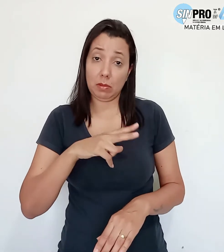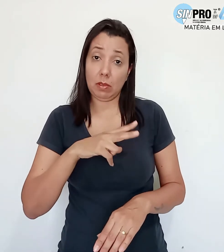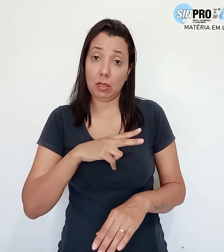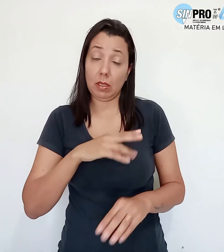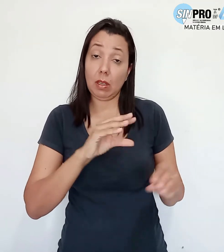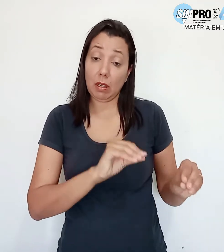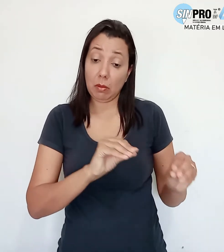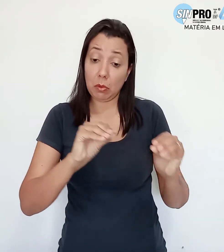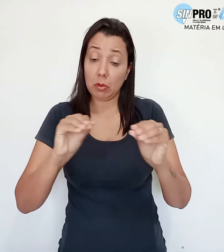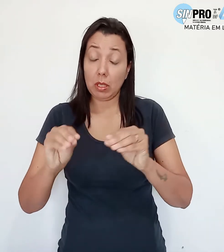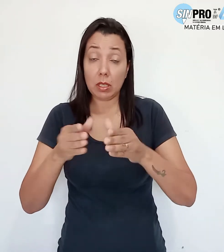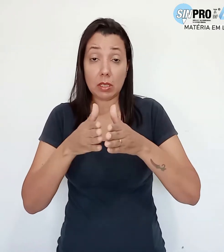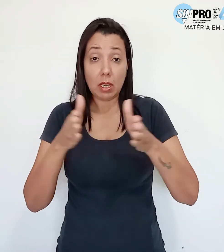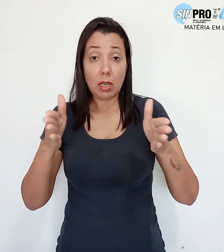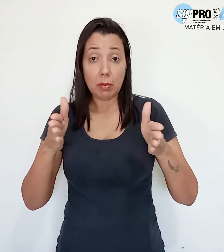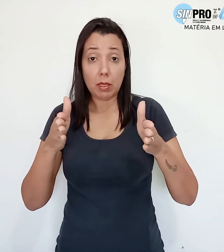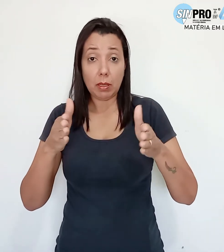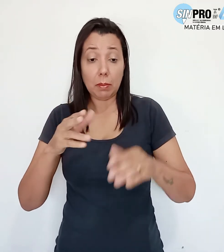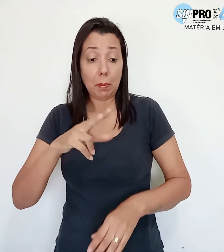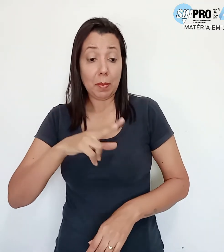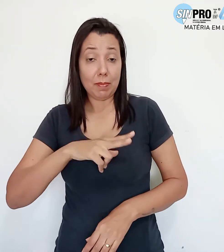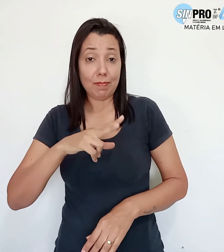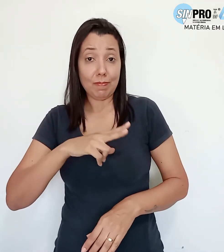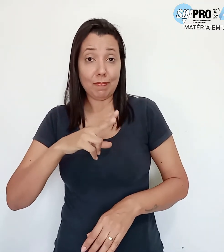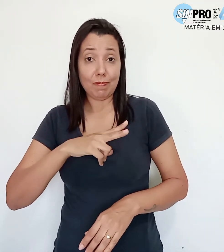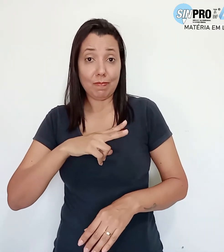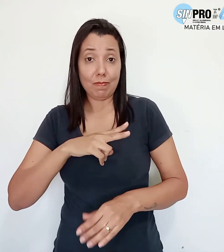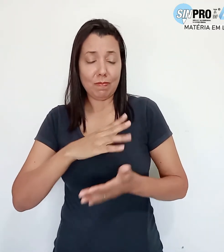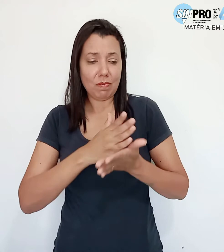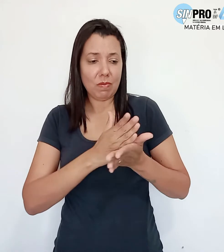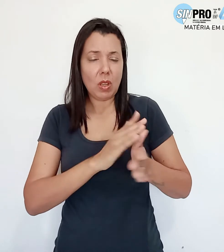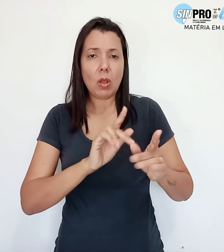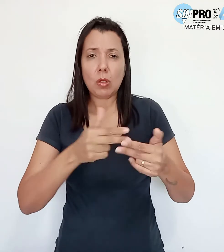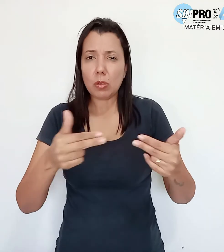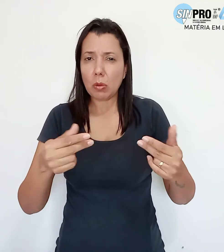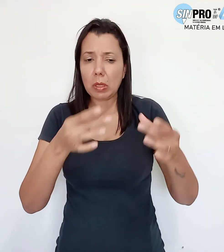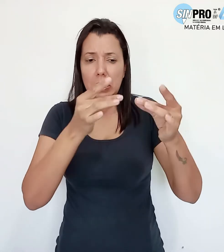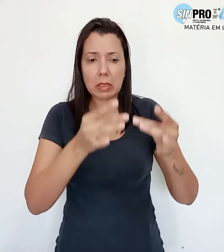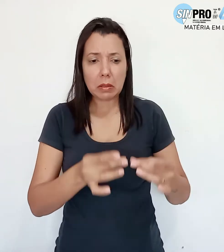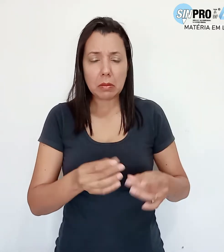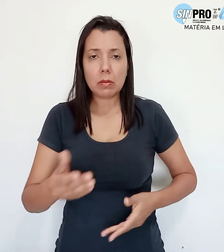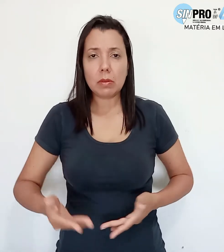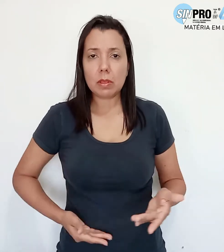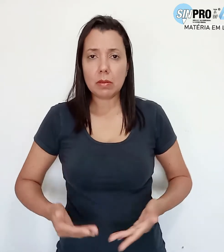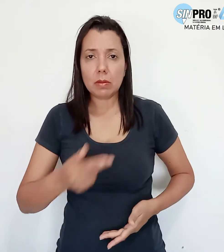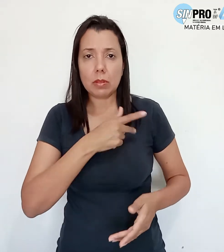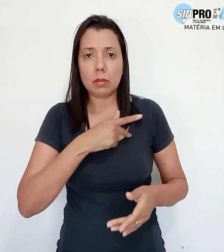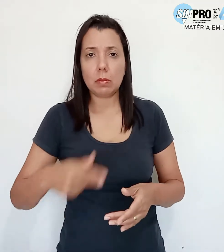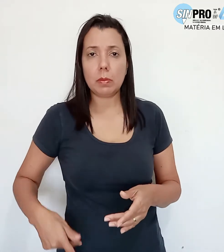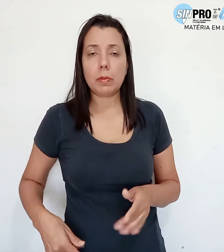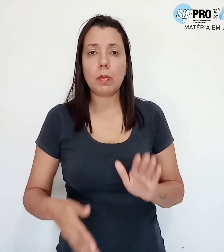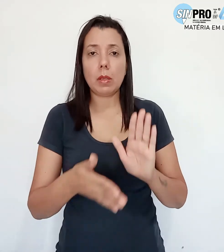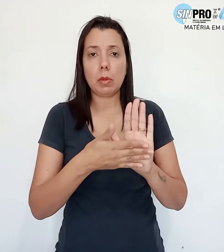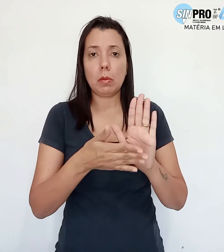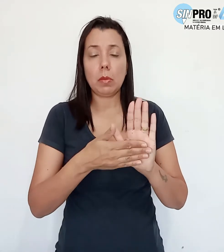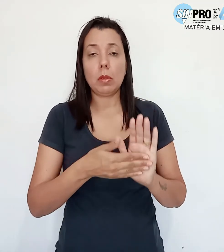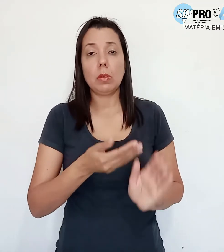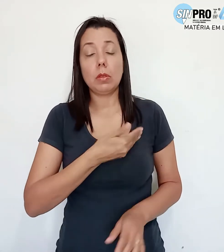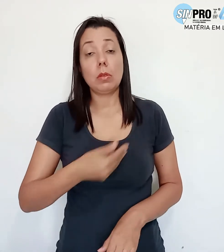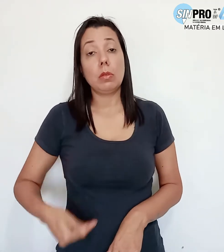alteração abre alas para a privatização indiscriminada do serviço público. A proposta do governo federal